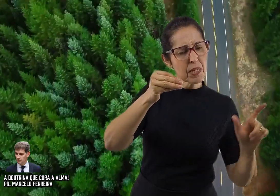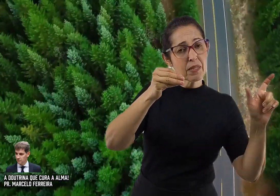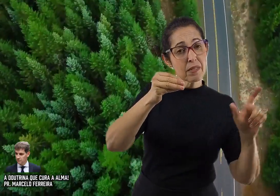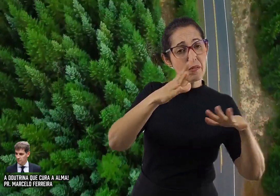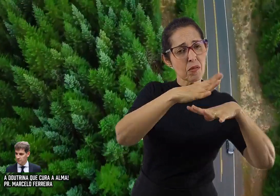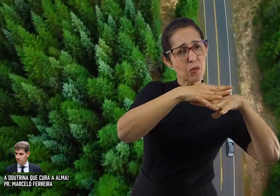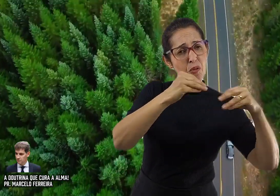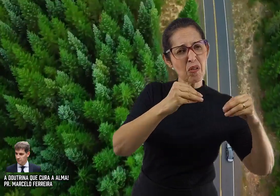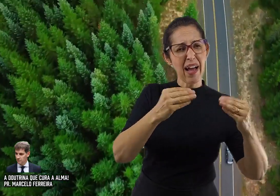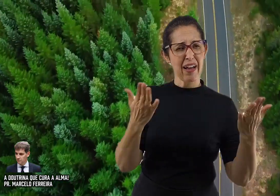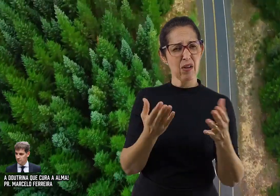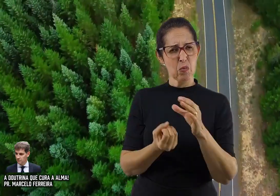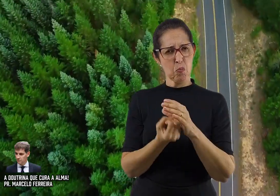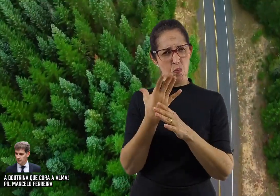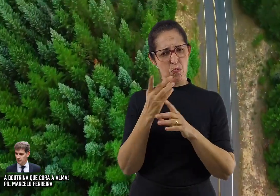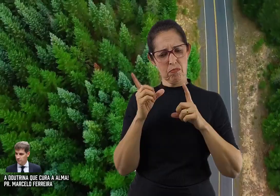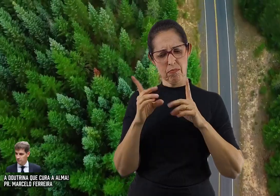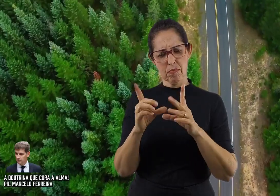não existe isso.